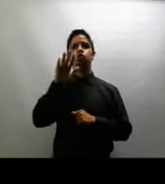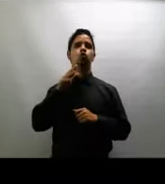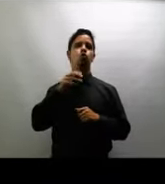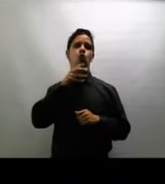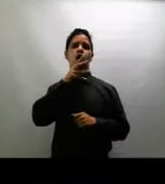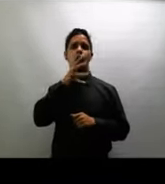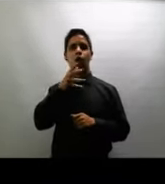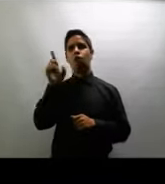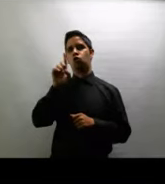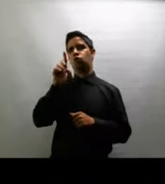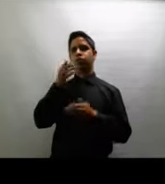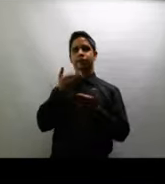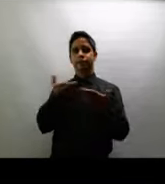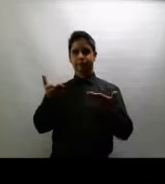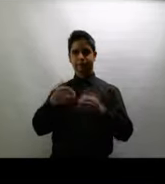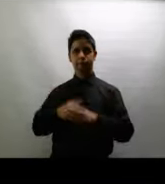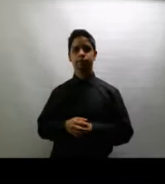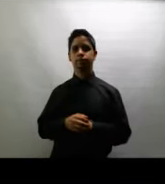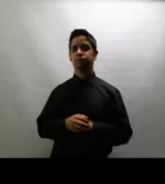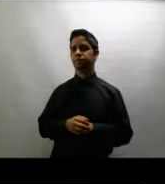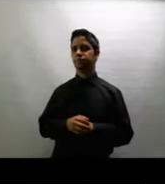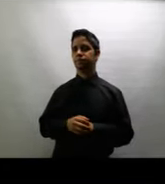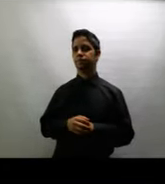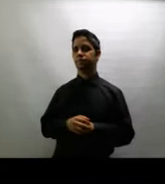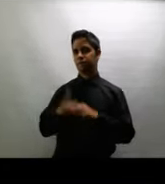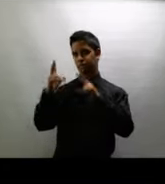ejemplo, los Marlins, ¿verdad? De Florida.